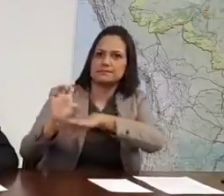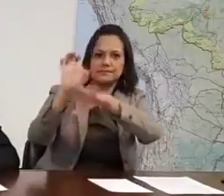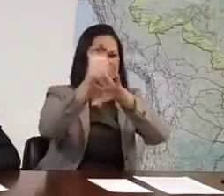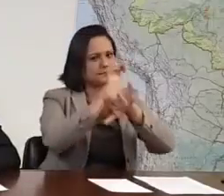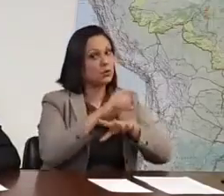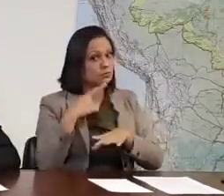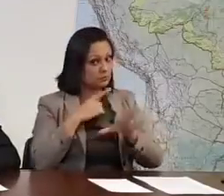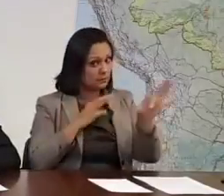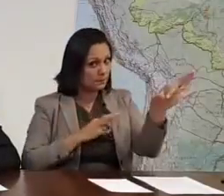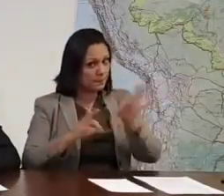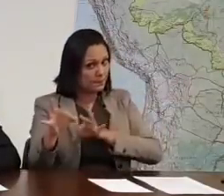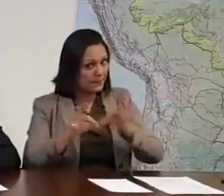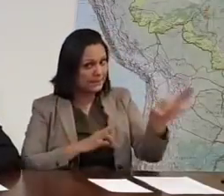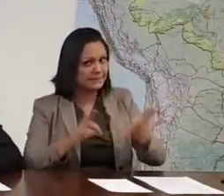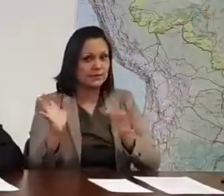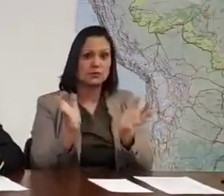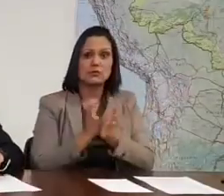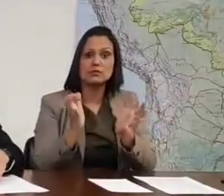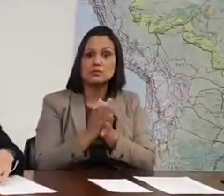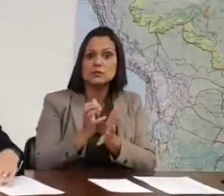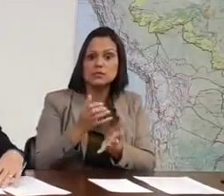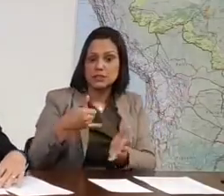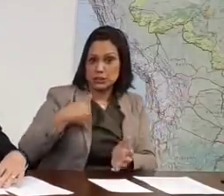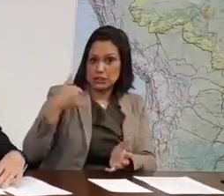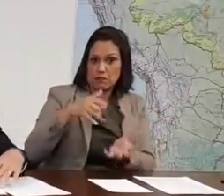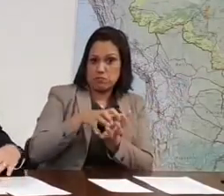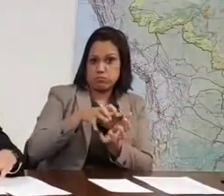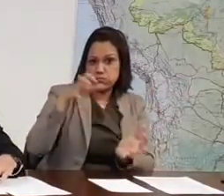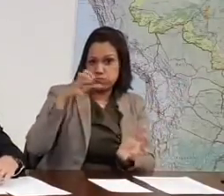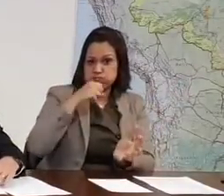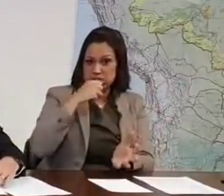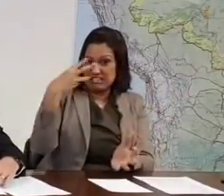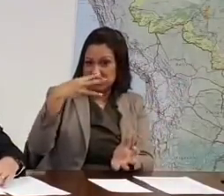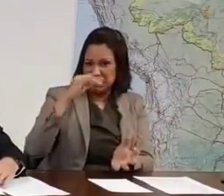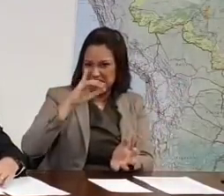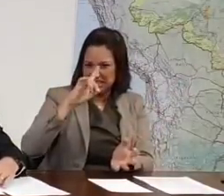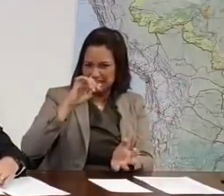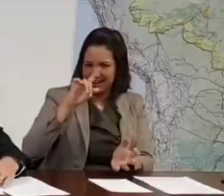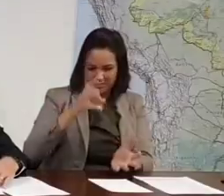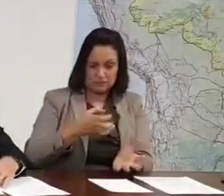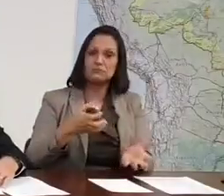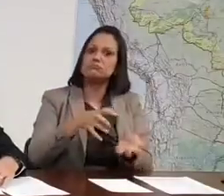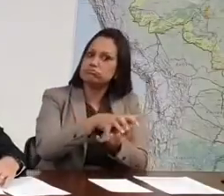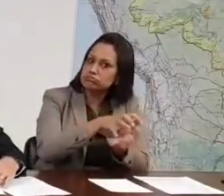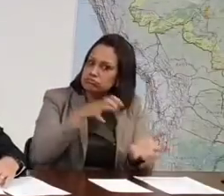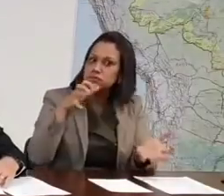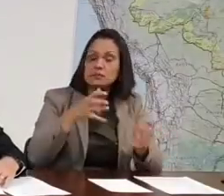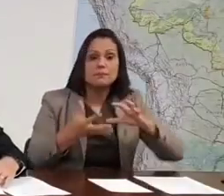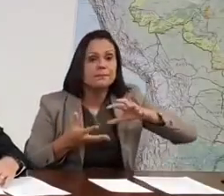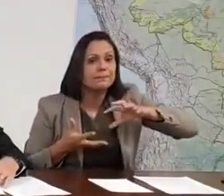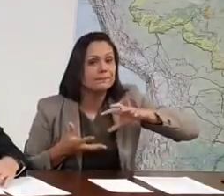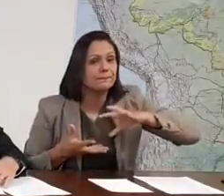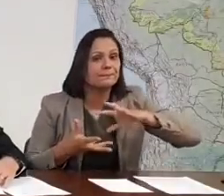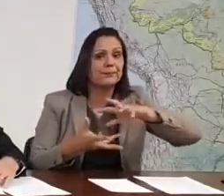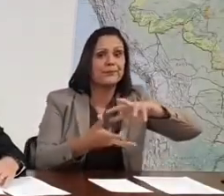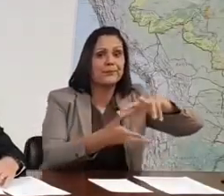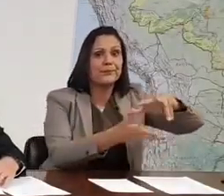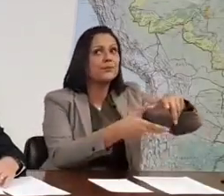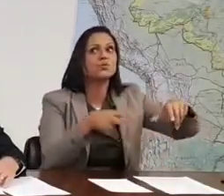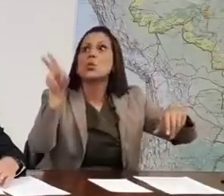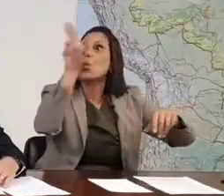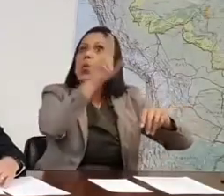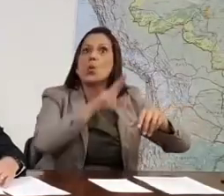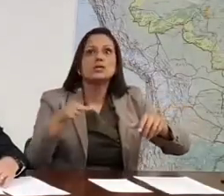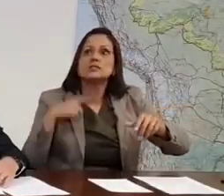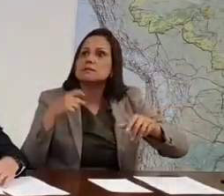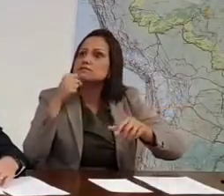inclusive imersão da terceira idade, que precisa ser incluída no turismo brasileiro. O mundo todo utiliza o turista da terceira idade. Nós não